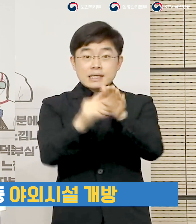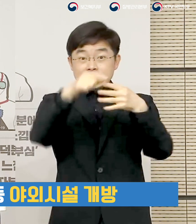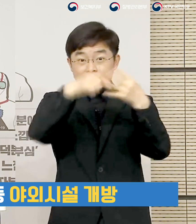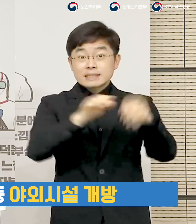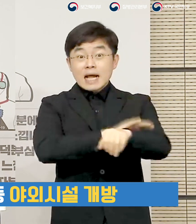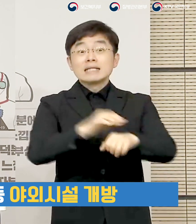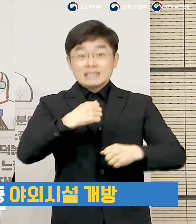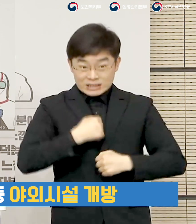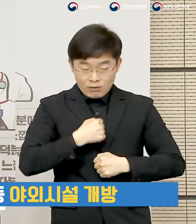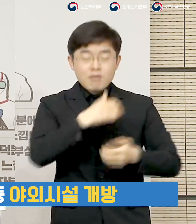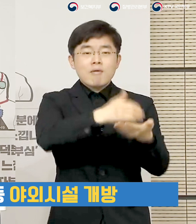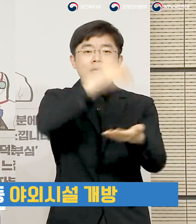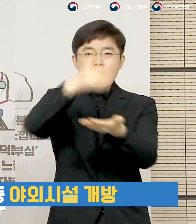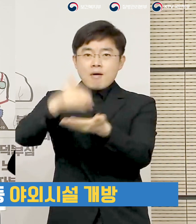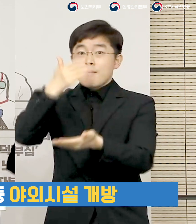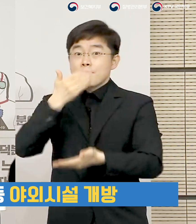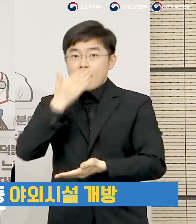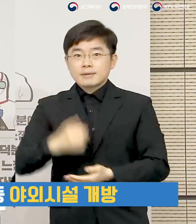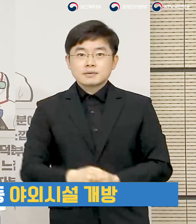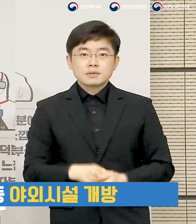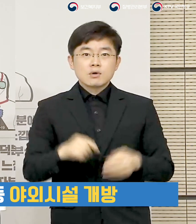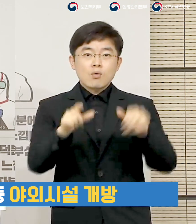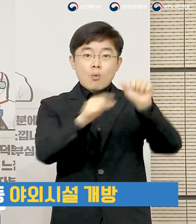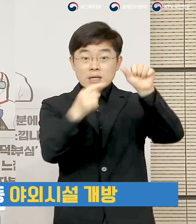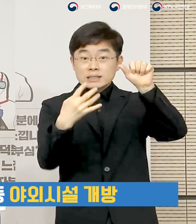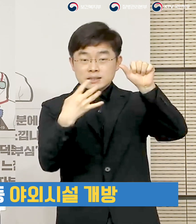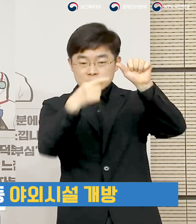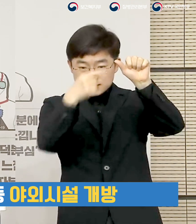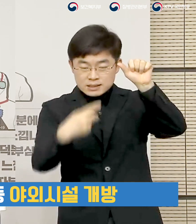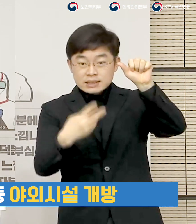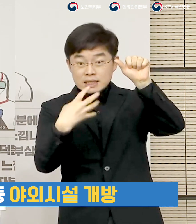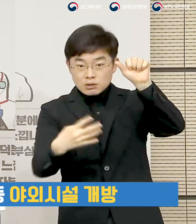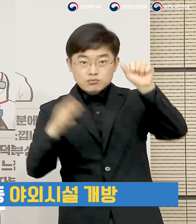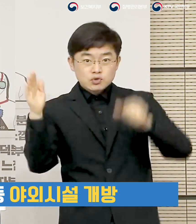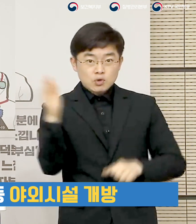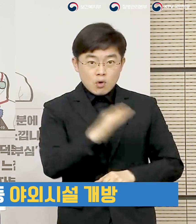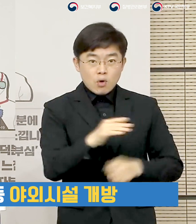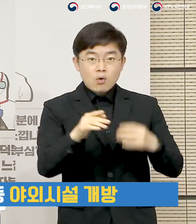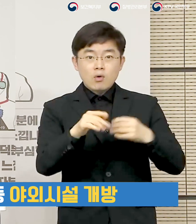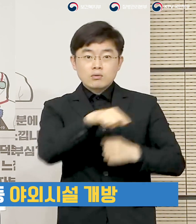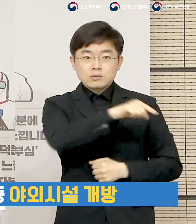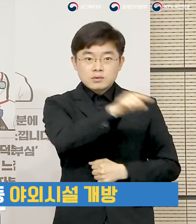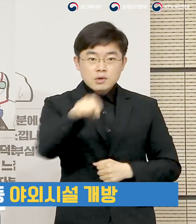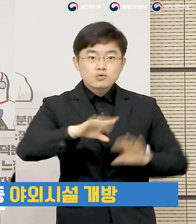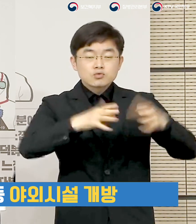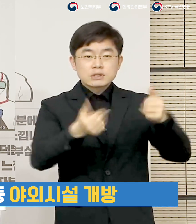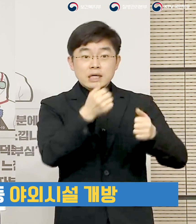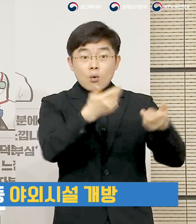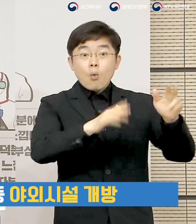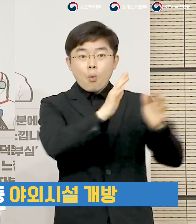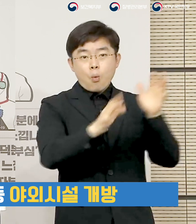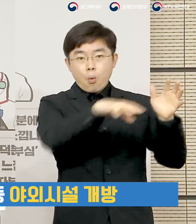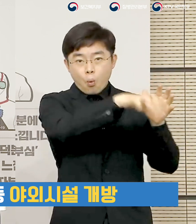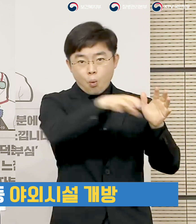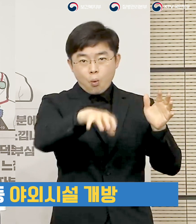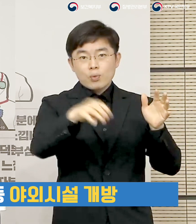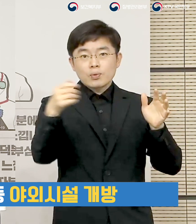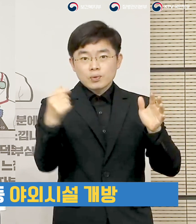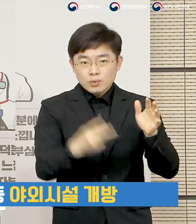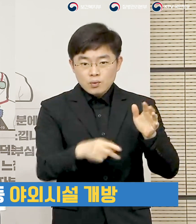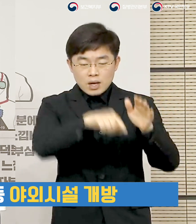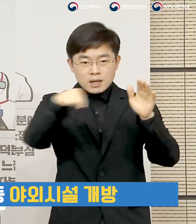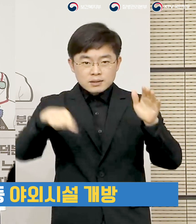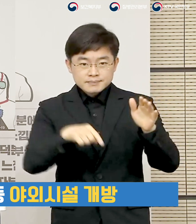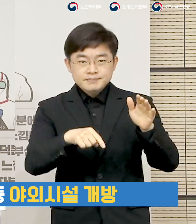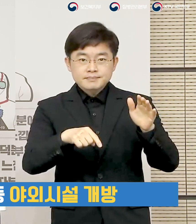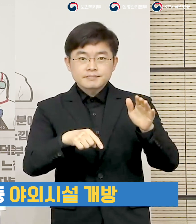야외시설을 개방합니다. 6월 넷째 주부터 공영 동물원의 실내시설, 국립생태원과 생물자원관의